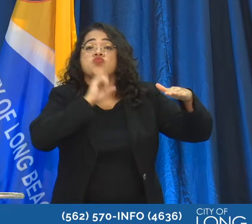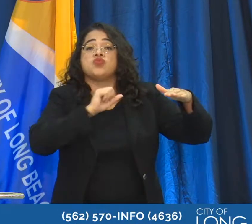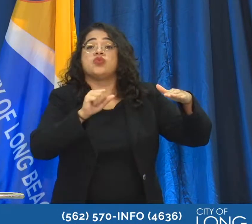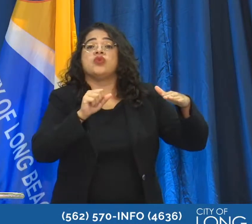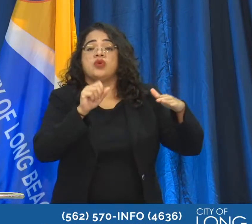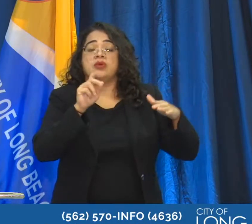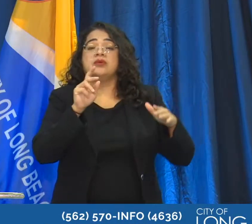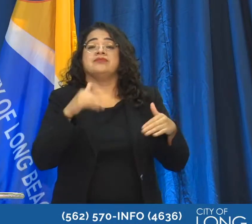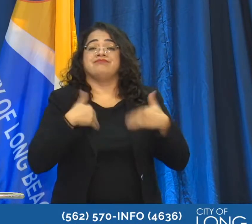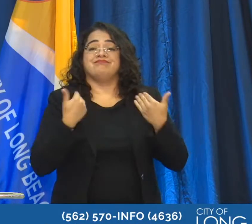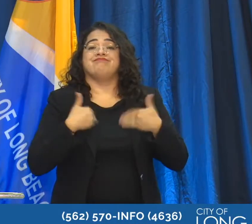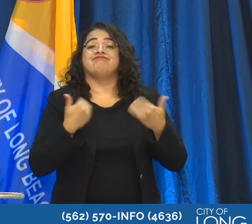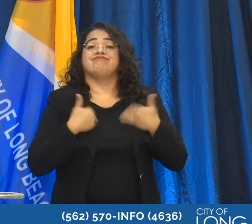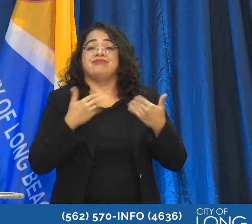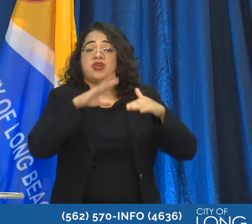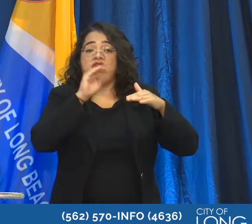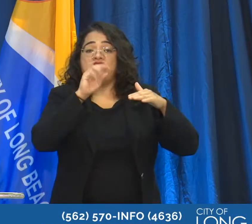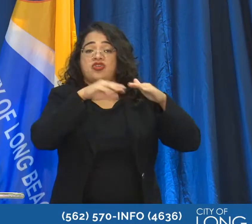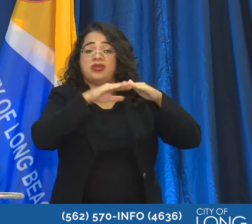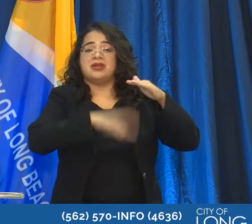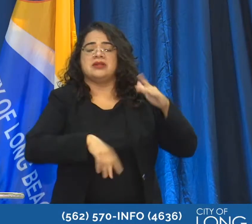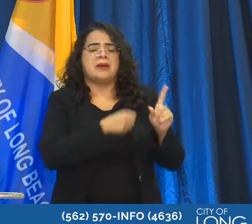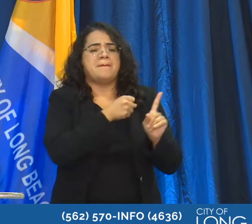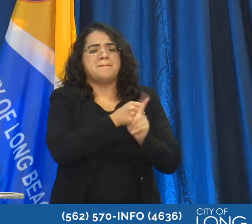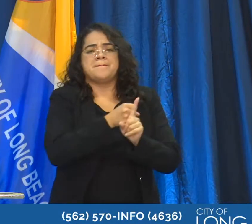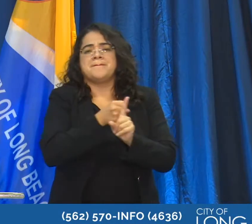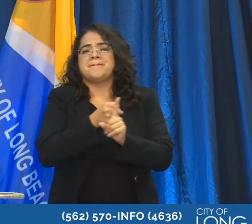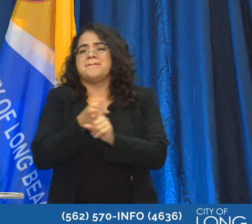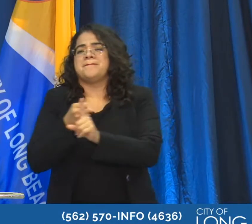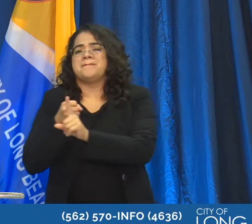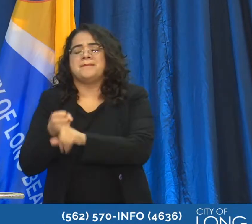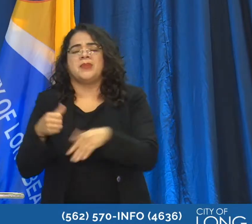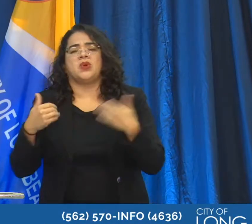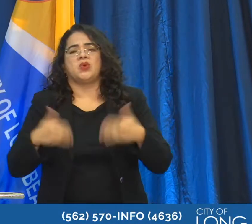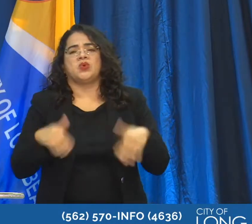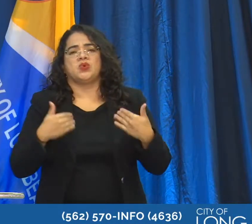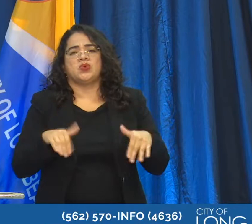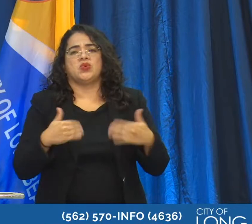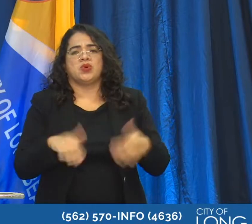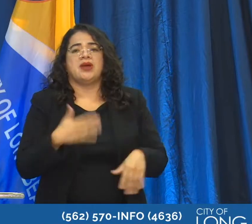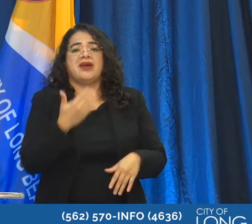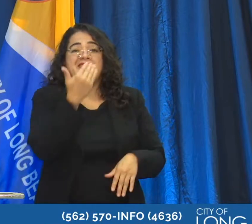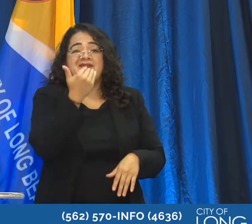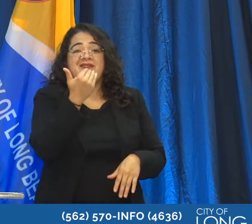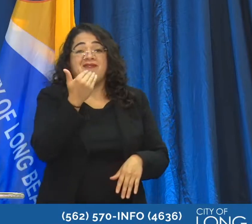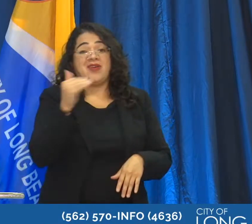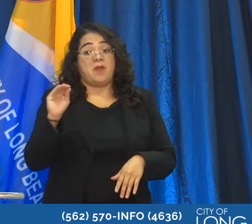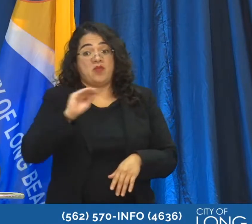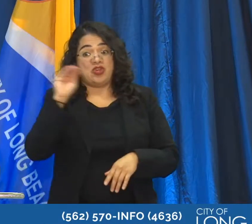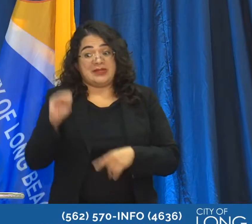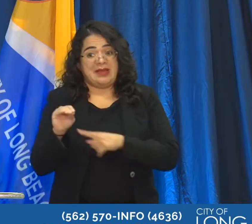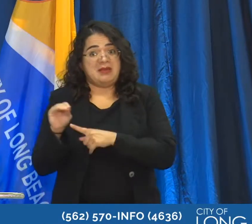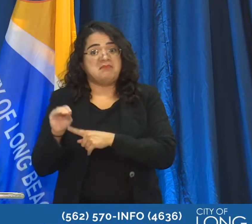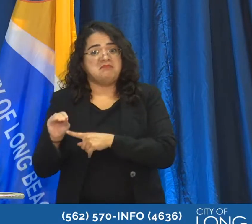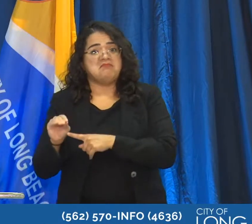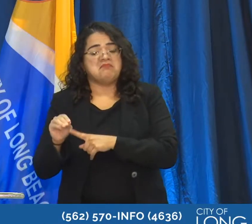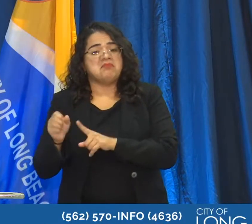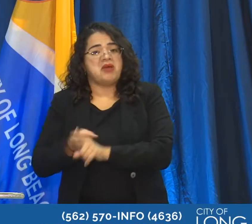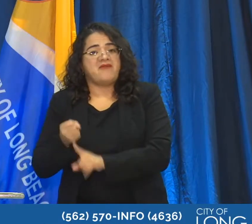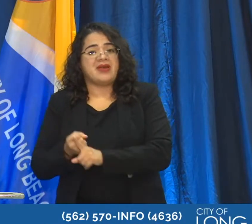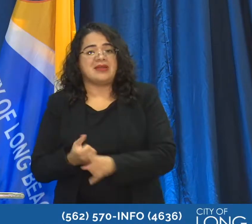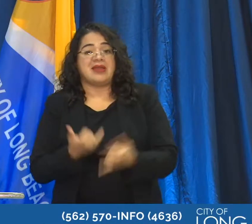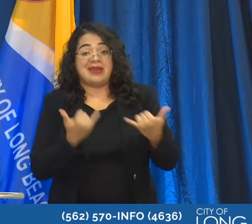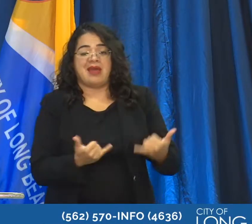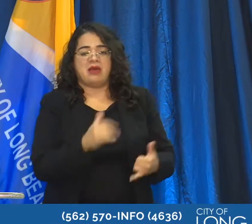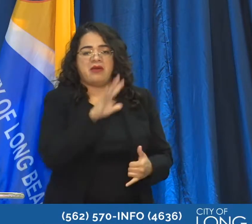de nuestros casos son ahora de menores de 30 años, en comparación con menos del 15% al principio de la pandemia. De